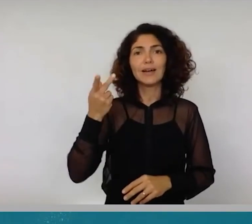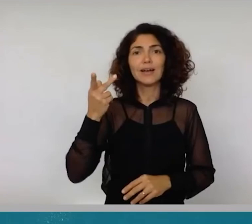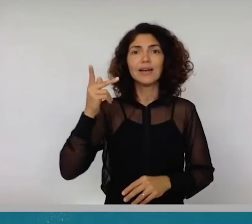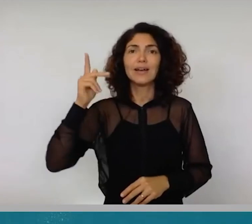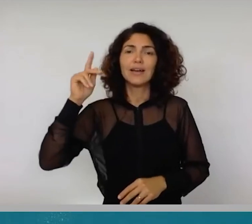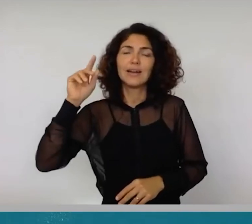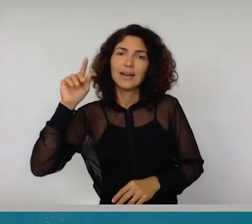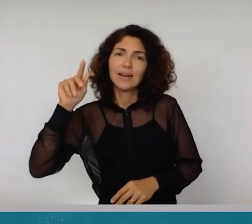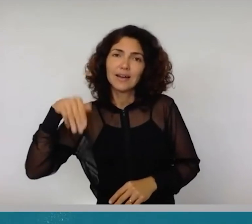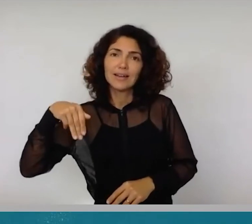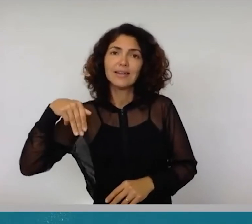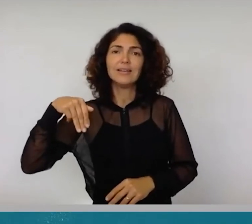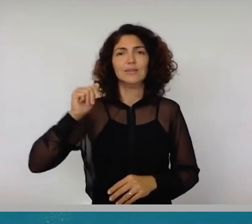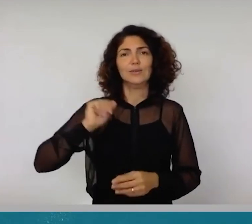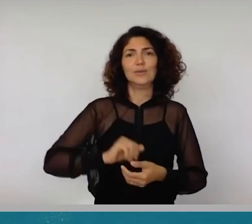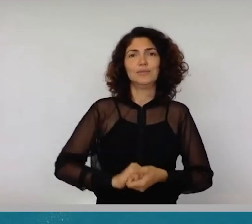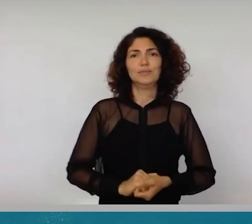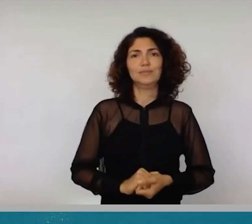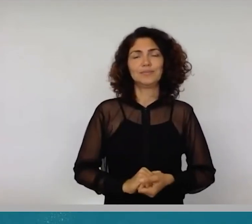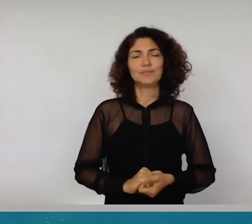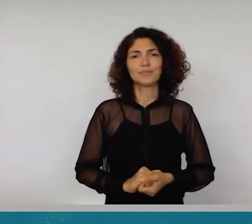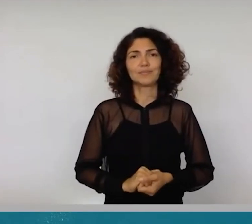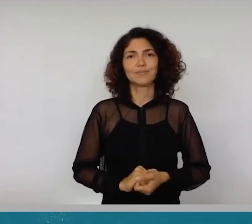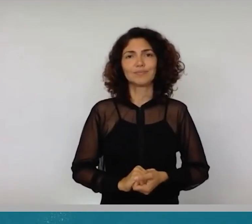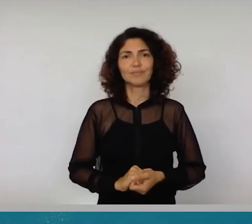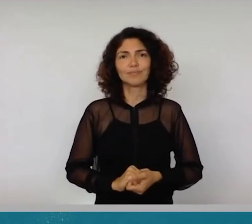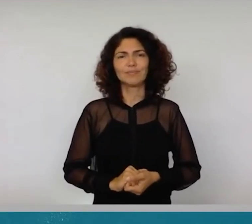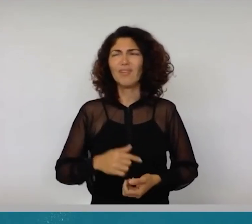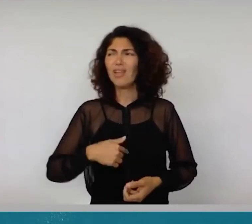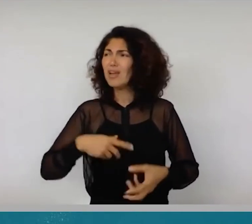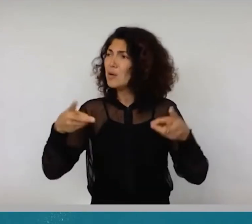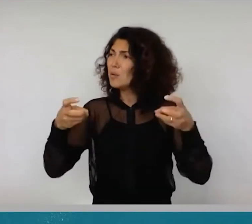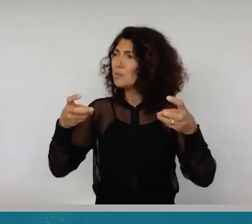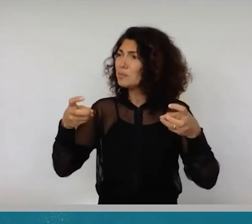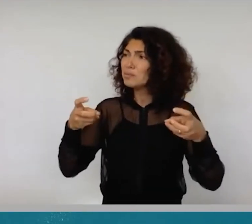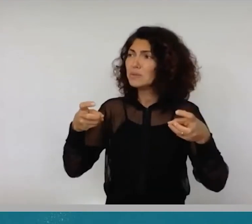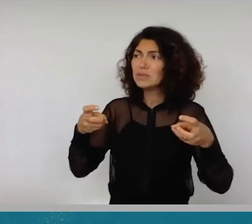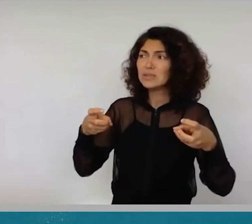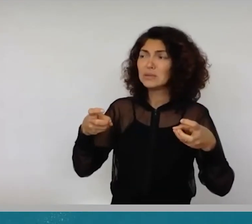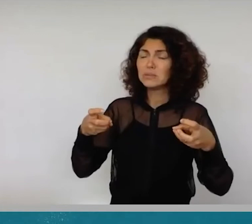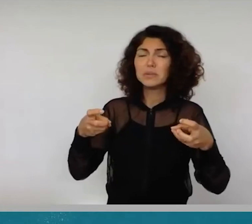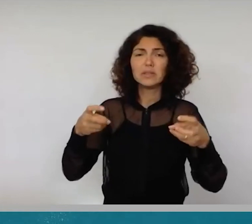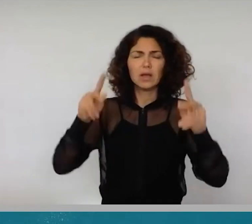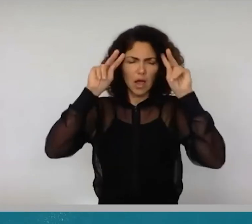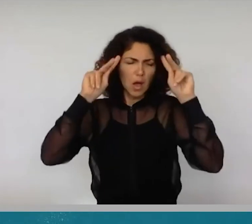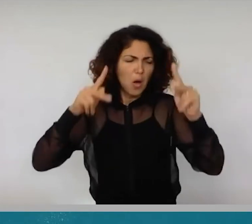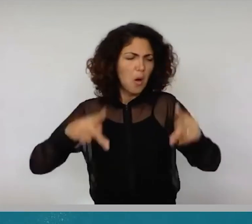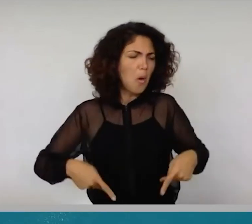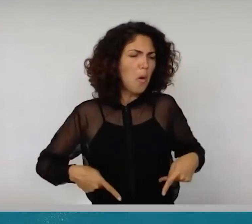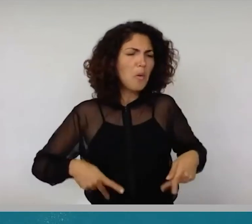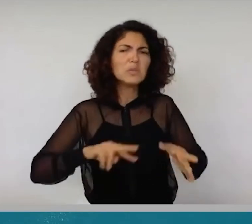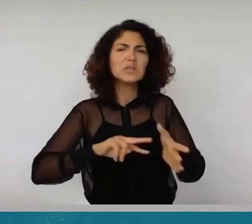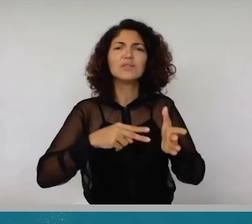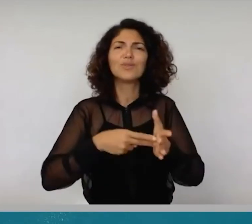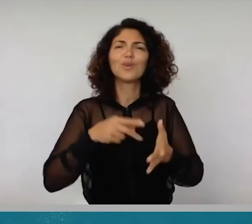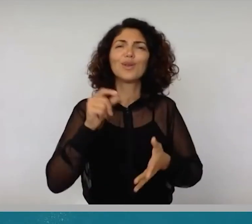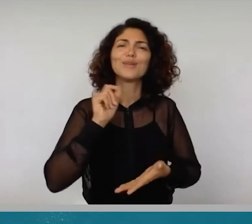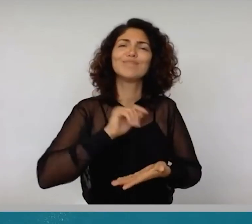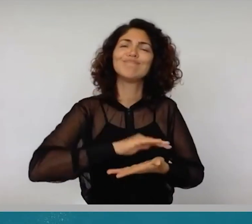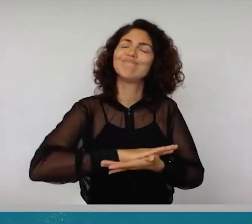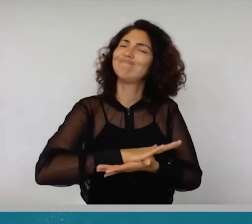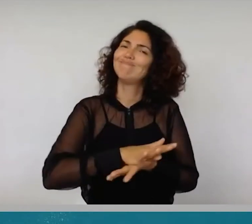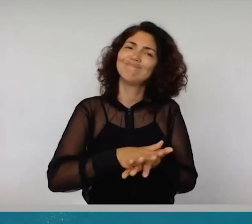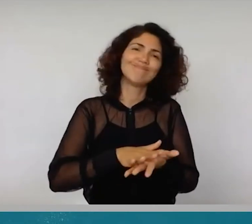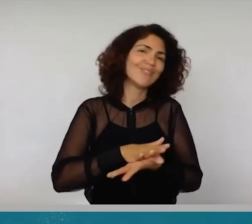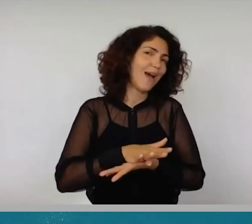Então, eu comecei a perceber, o homem não é nada. Às vezes, antigamente ele não usava cinto de segurança. Não, eu consigo me segurar.